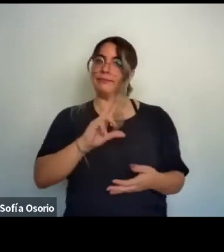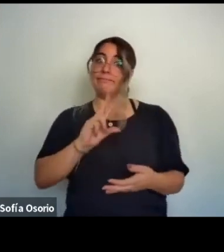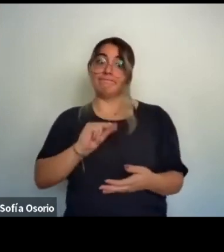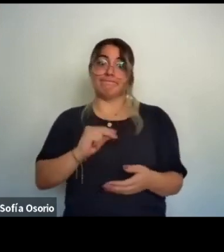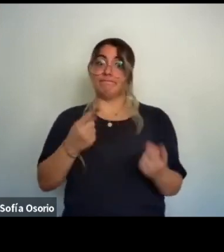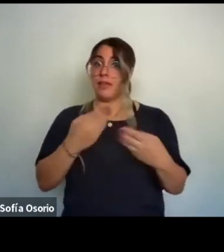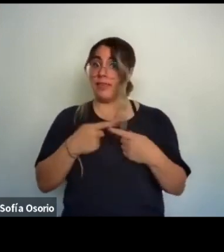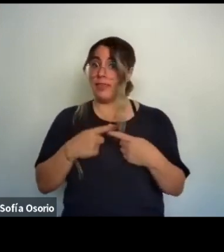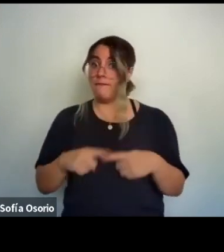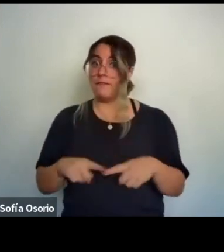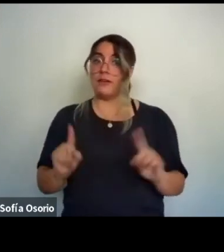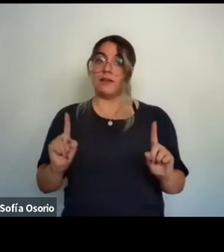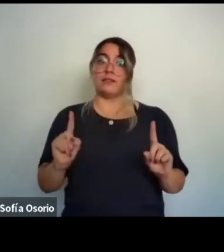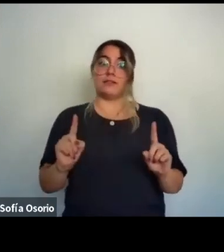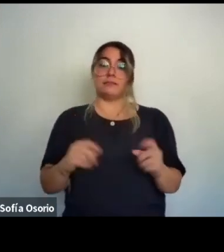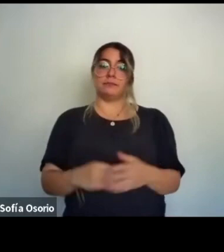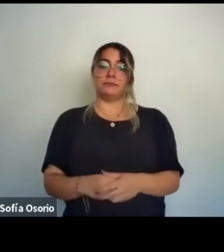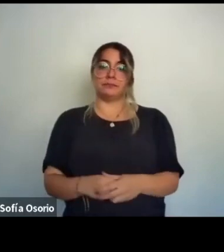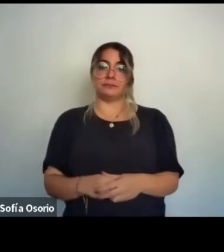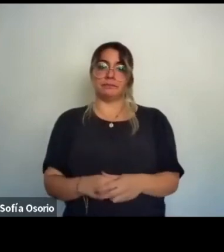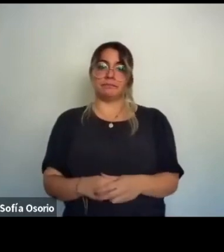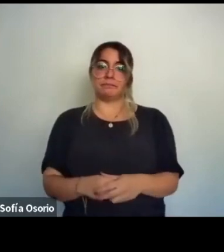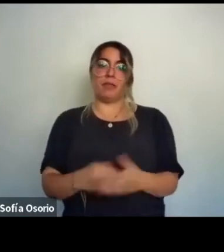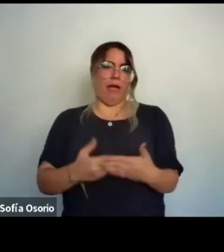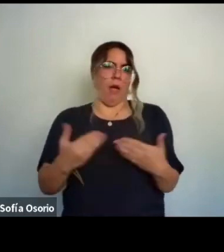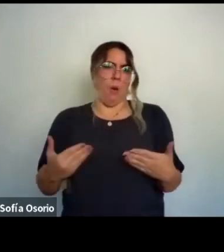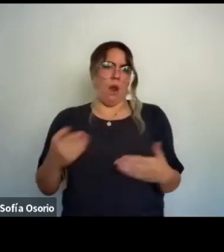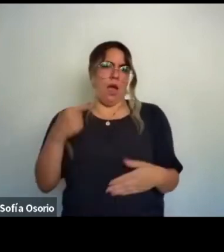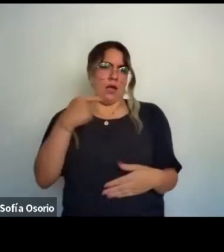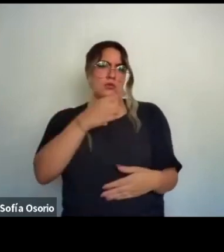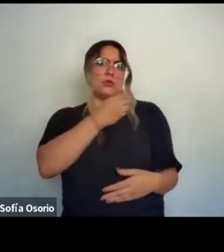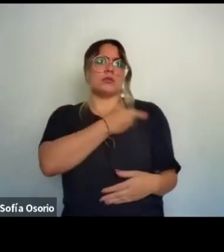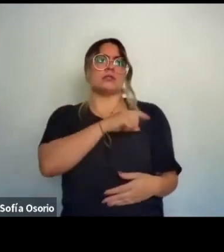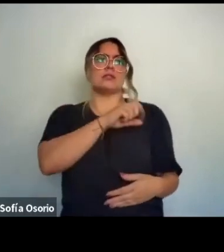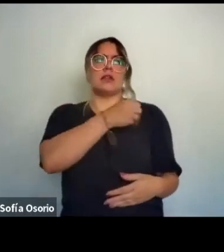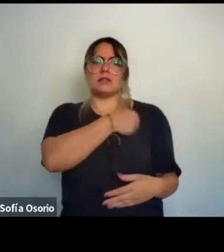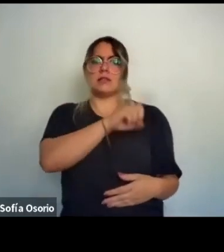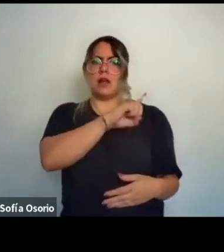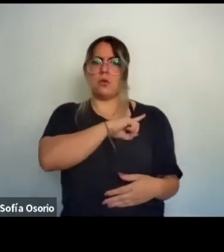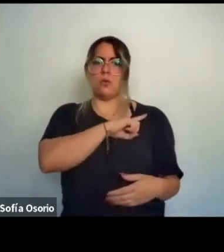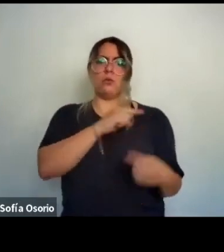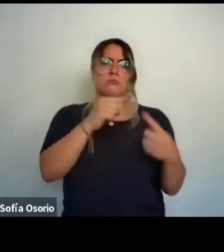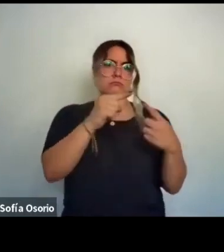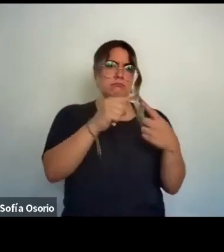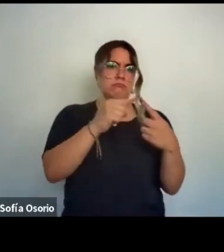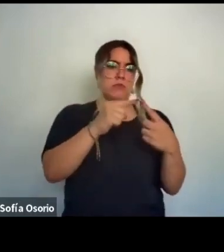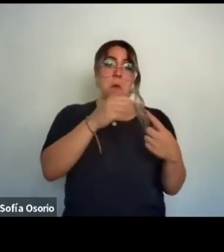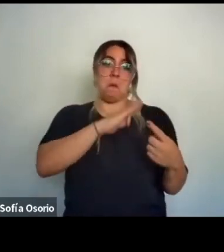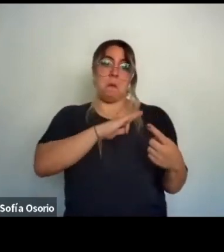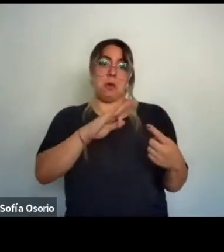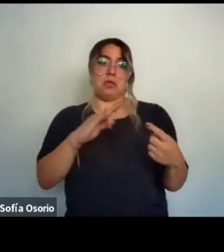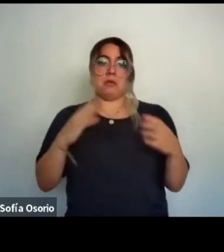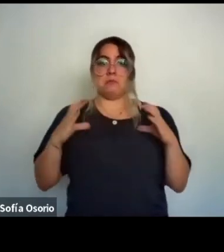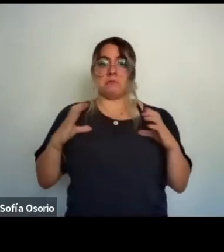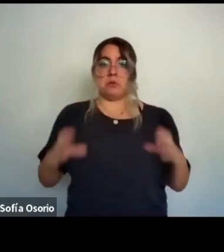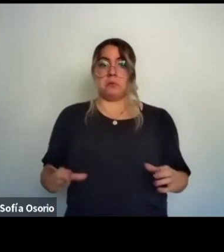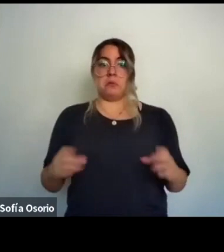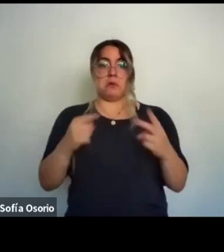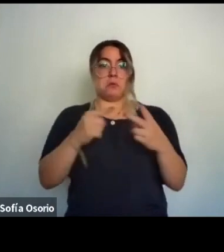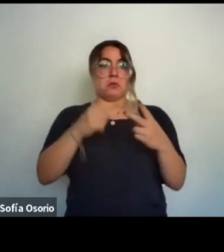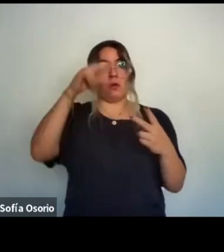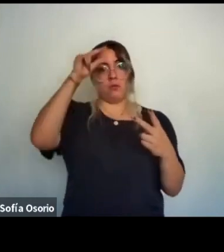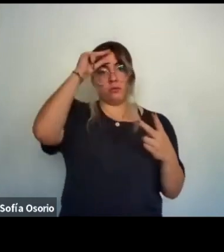salud va a estar dividida en 5 grandes reinos: el físico, el visual, el auditivo, el intelectual y